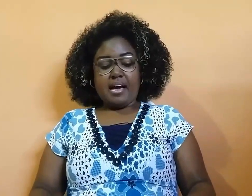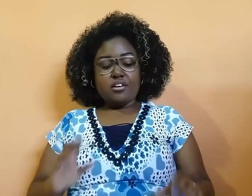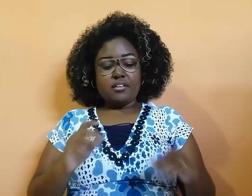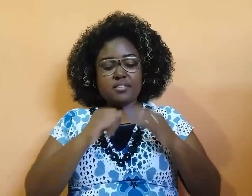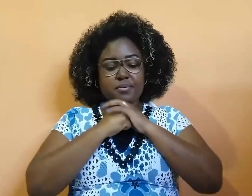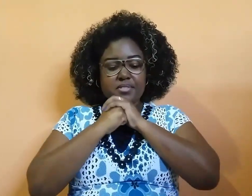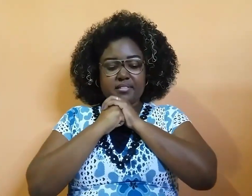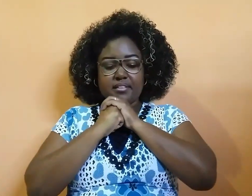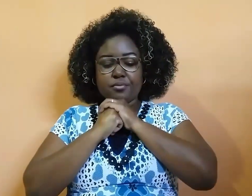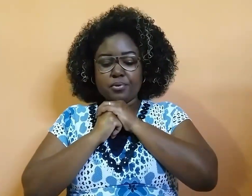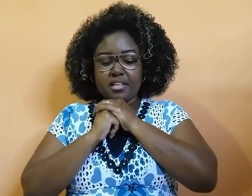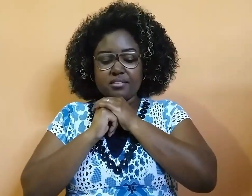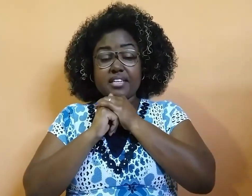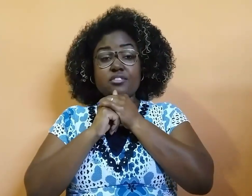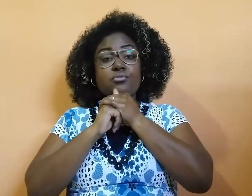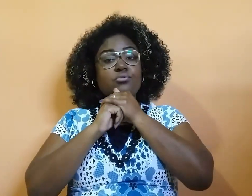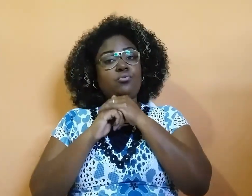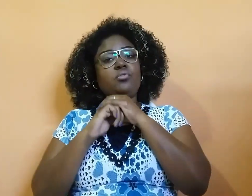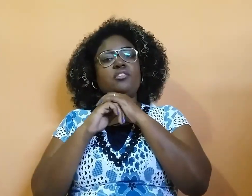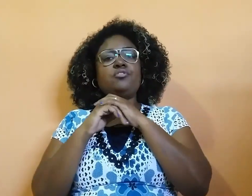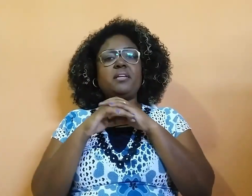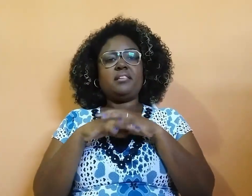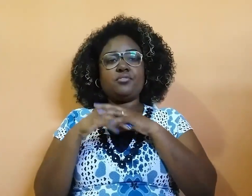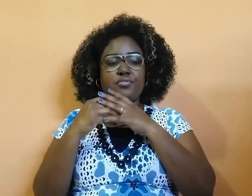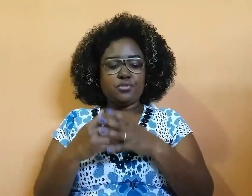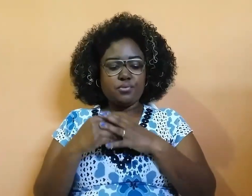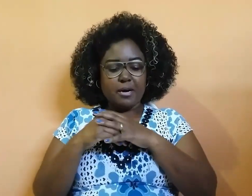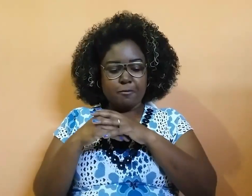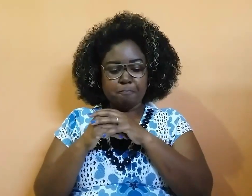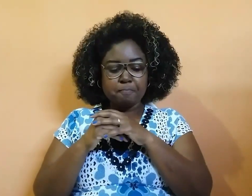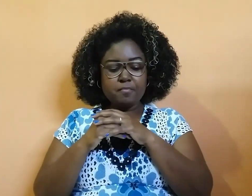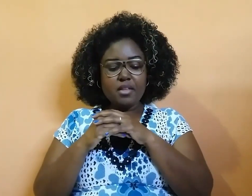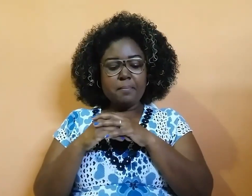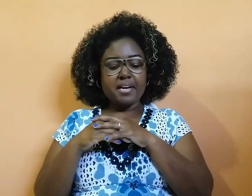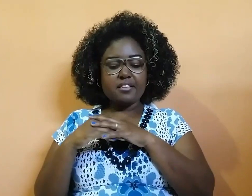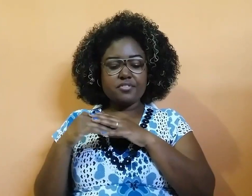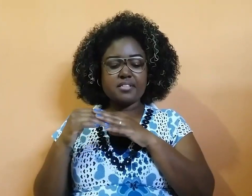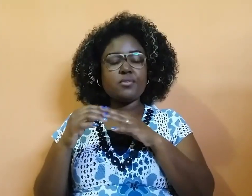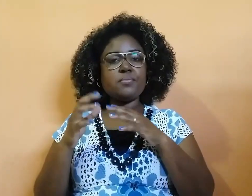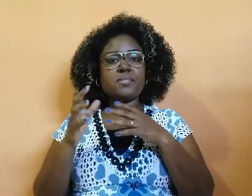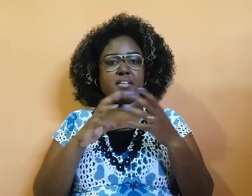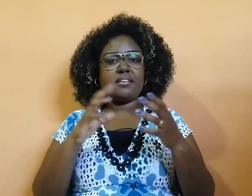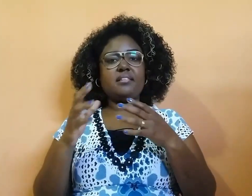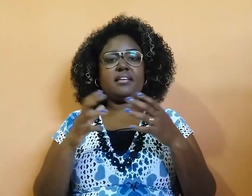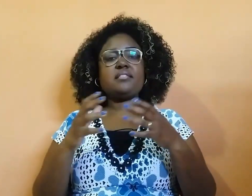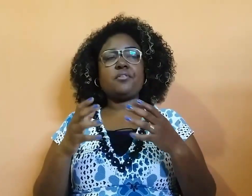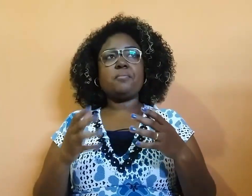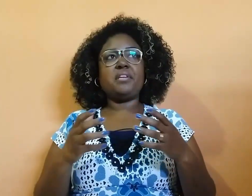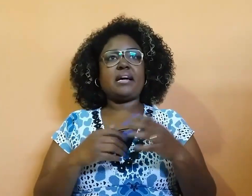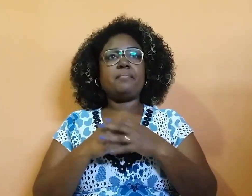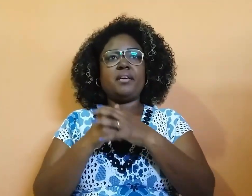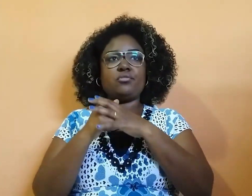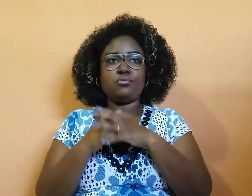agora nós vamos entender um pouquinho da estrutura de uma língua visual para que você consiga né se comunicar bem com